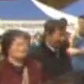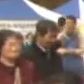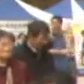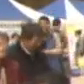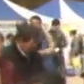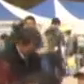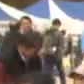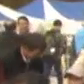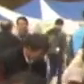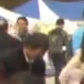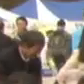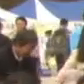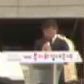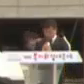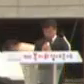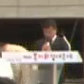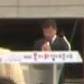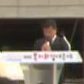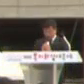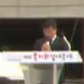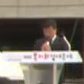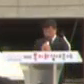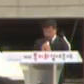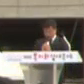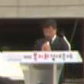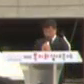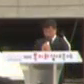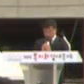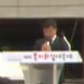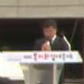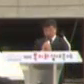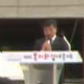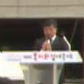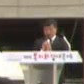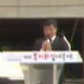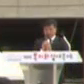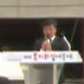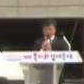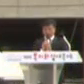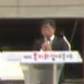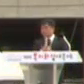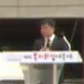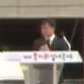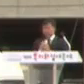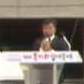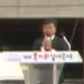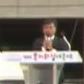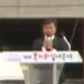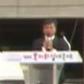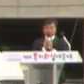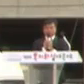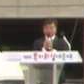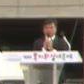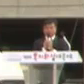우리 축사 한 번 더 듣도록 하겠습니다. 화성을 지역 우리 이원우 국회의원님 축사 듣겠습니다. 우리 다 같이